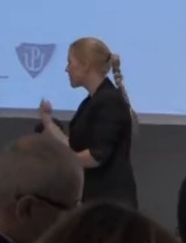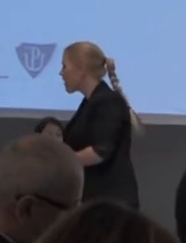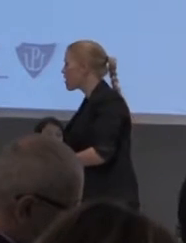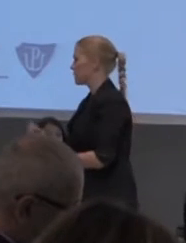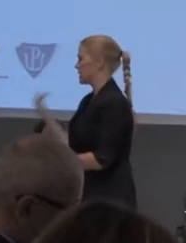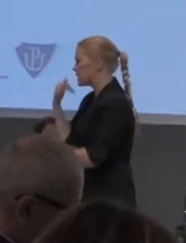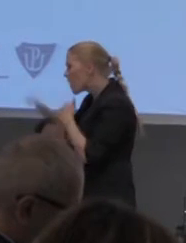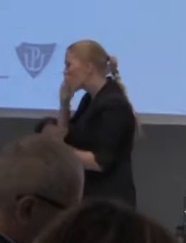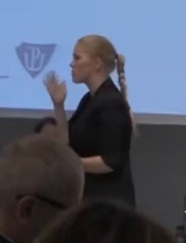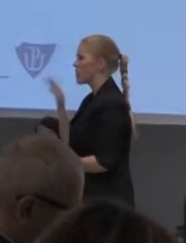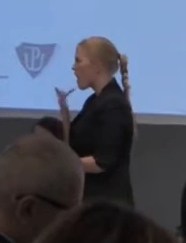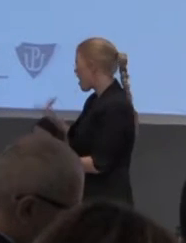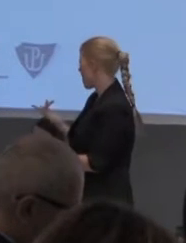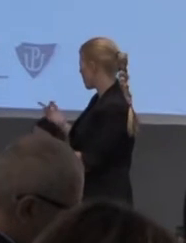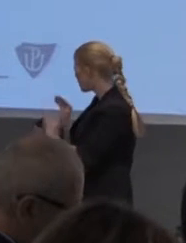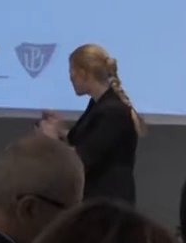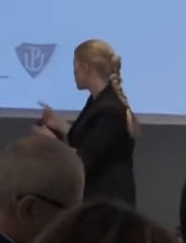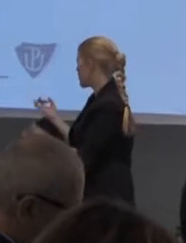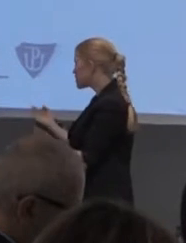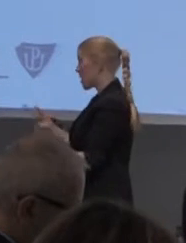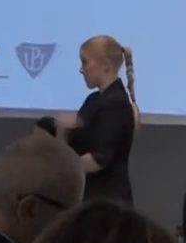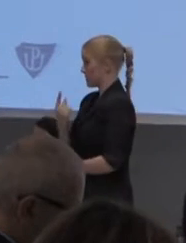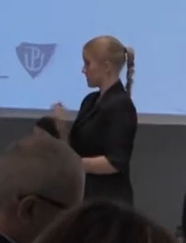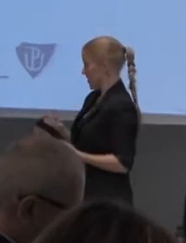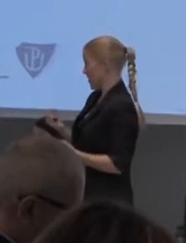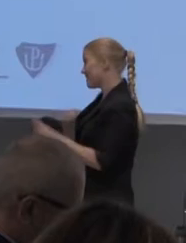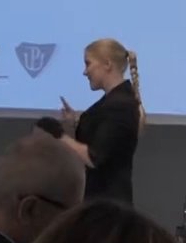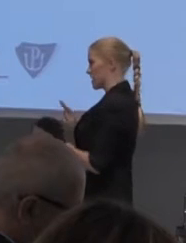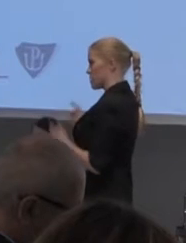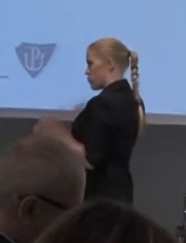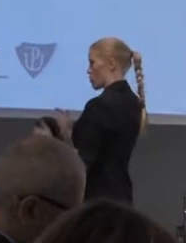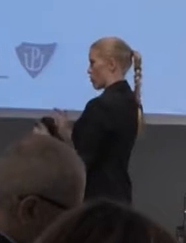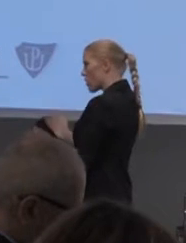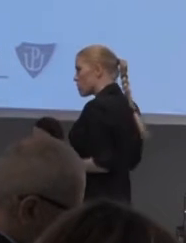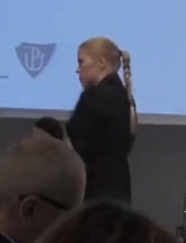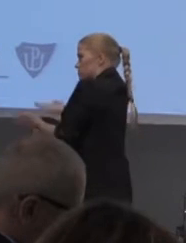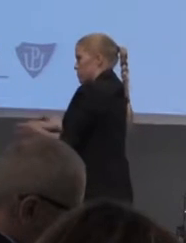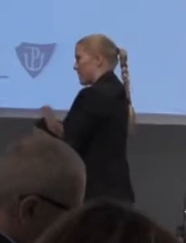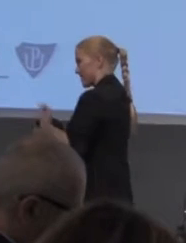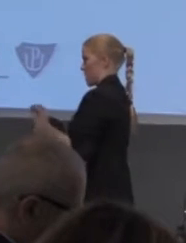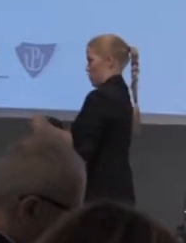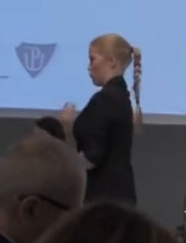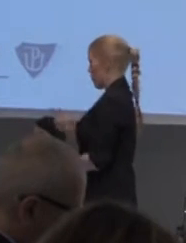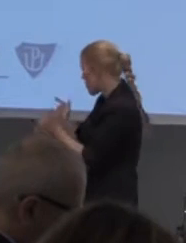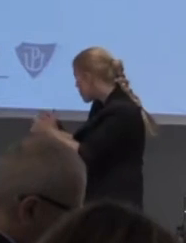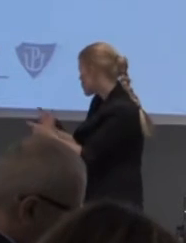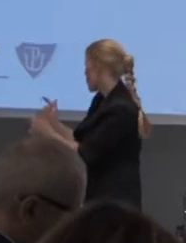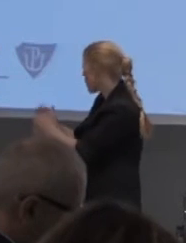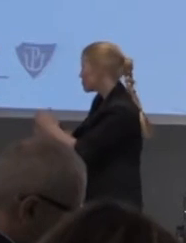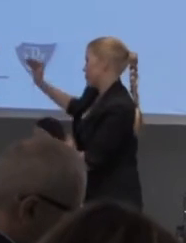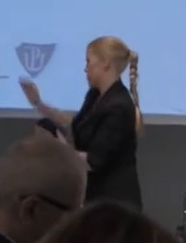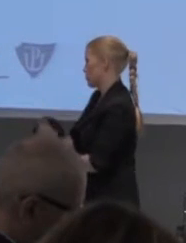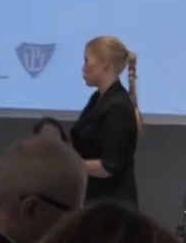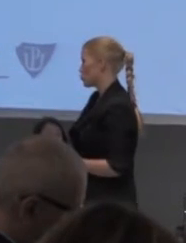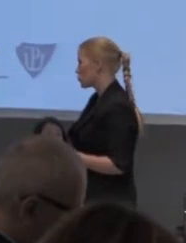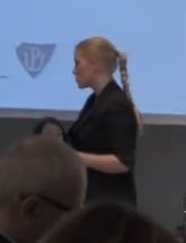nevěnují těm dětem to, co jim věnujeme my, a ty děti vlastně bez podpory školy, a ta škola je podle nás,